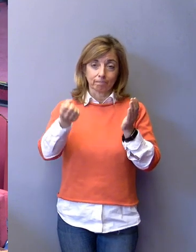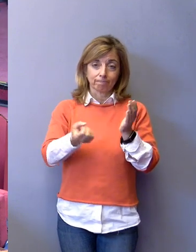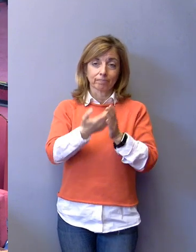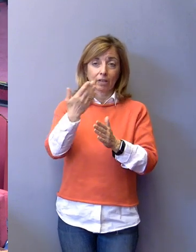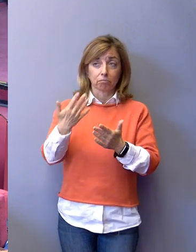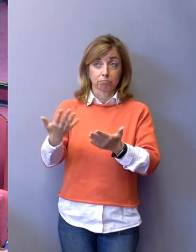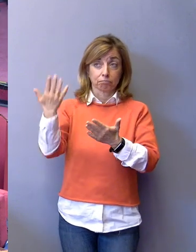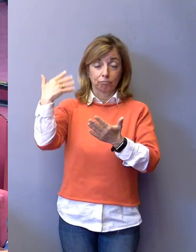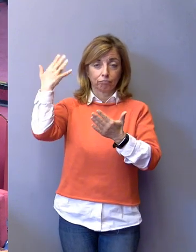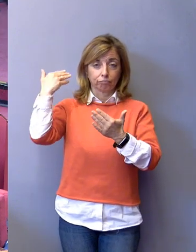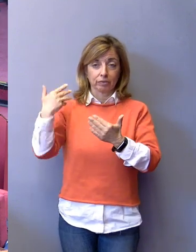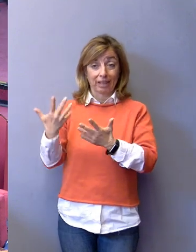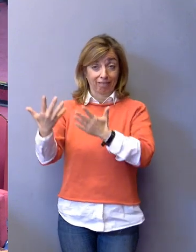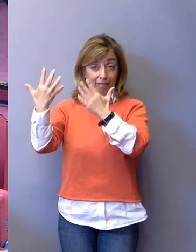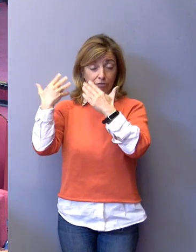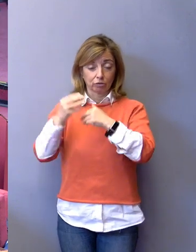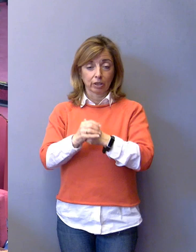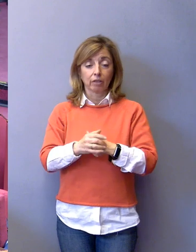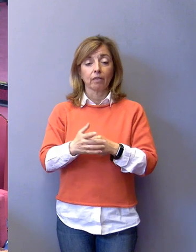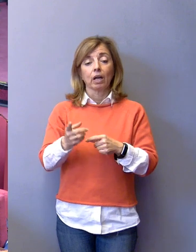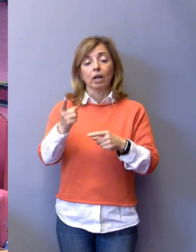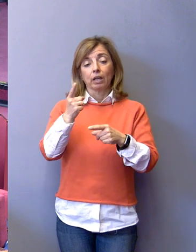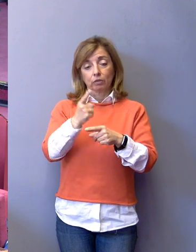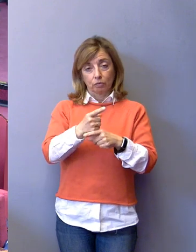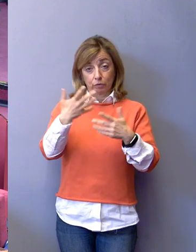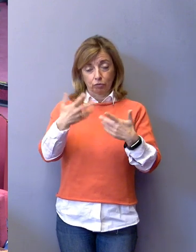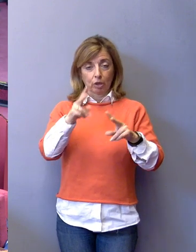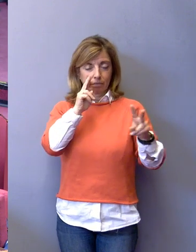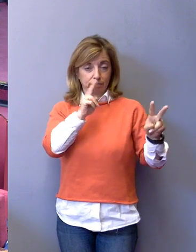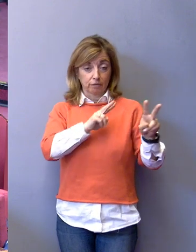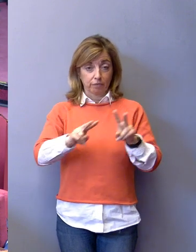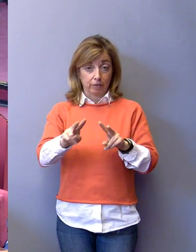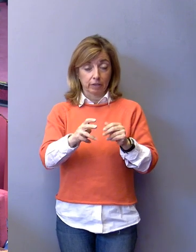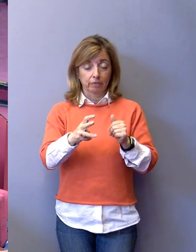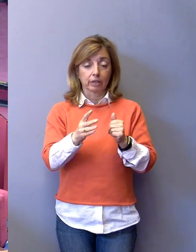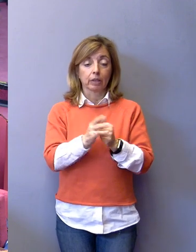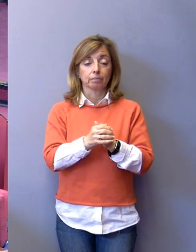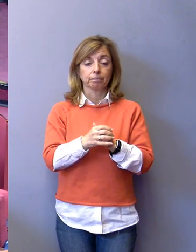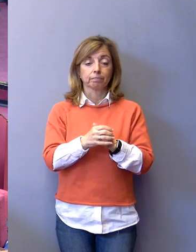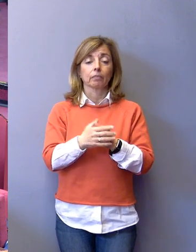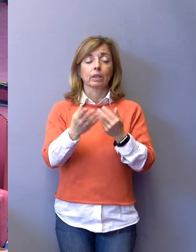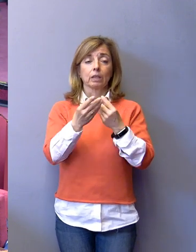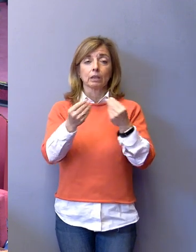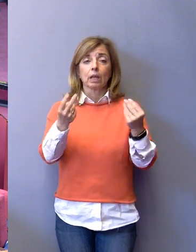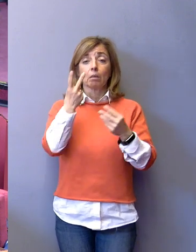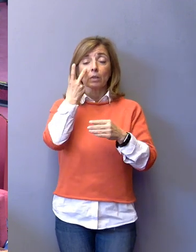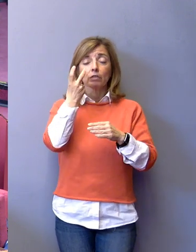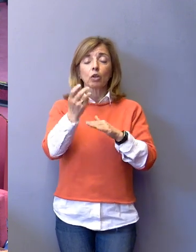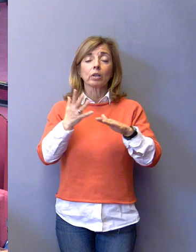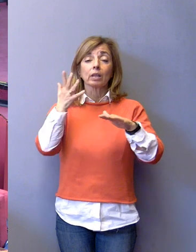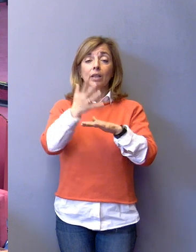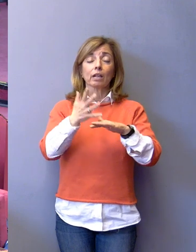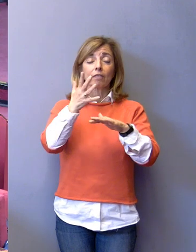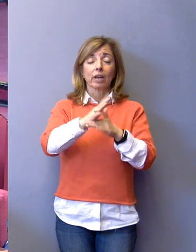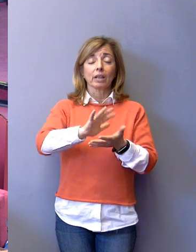circa 10 anni fa e che evidentemente dovrebbero essere stati oggetti di verifica considerato che tante previsioni di interventi trasformativi